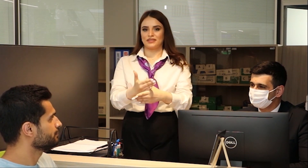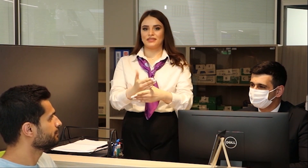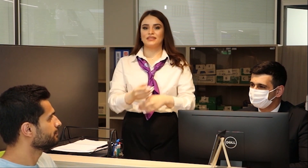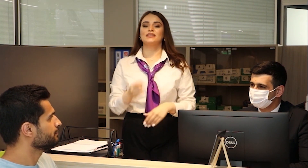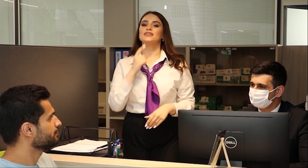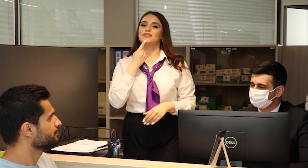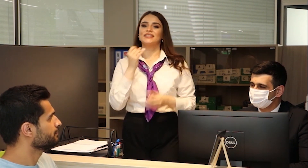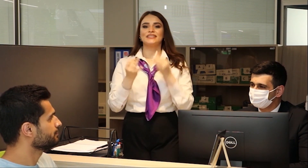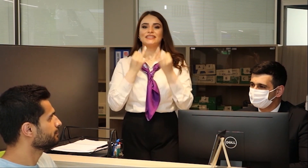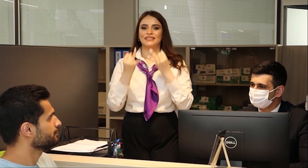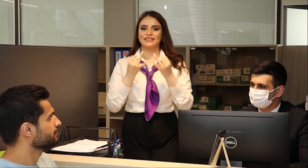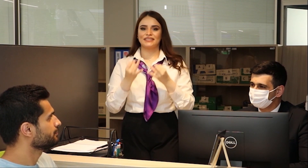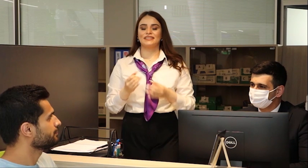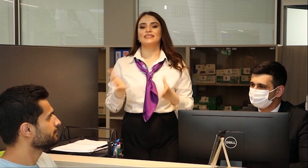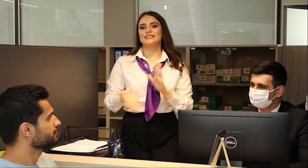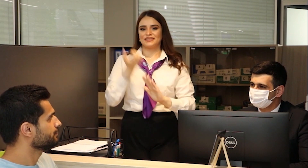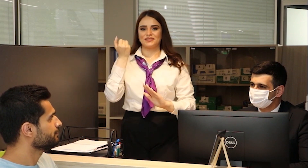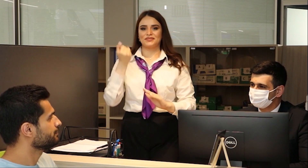ünsiyyət məhdudiyyətini aradan qaldırırıq.